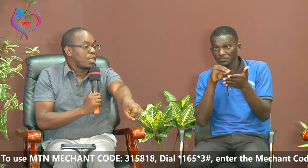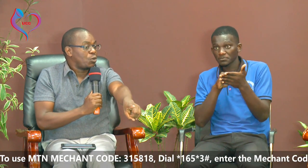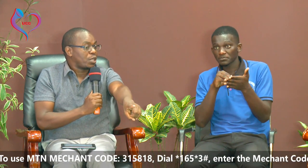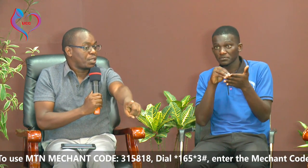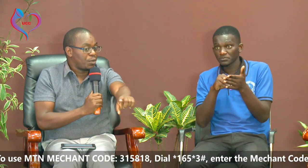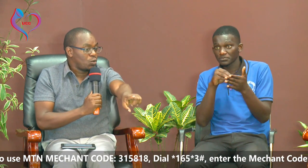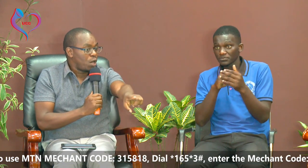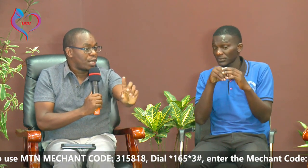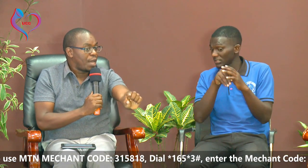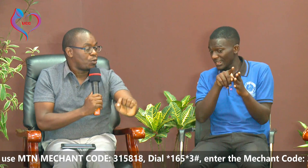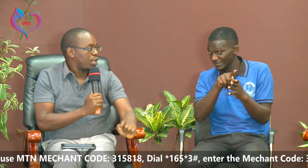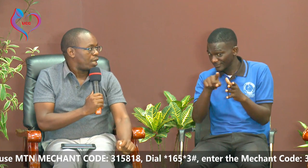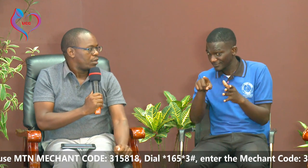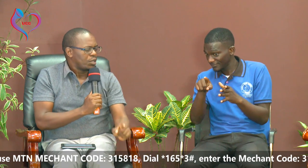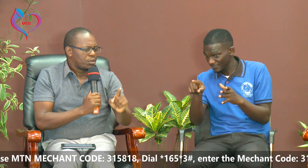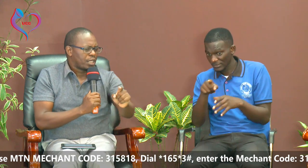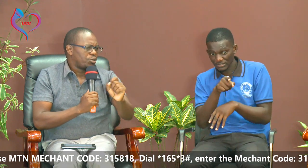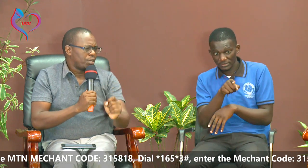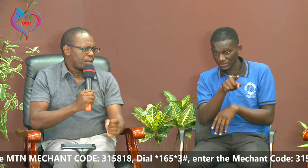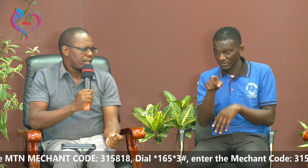tabiyo tabitabiri wawo naye abiyogera musajjo na abadde